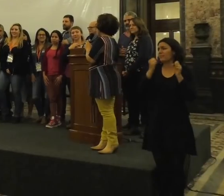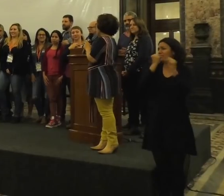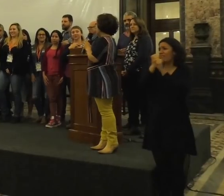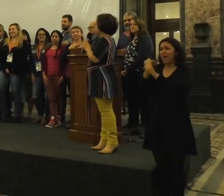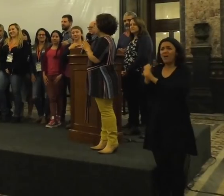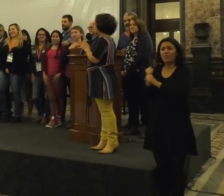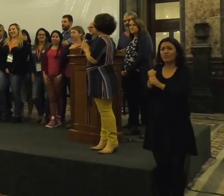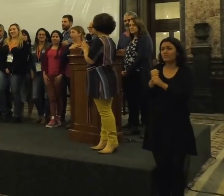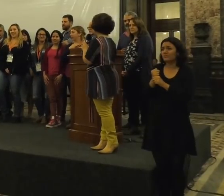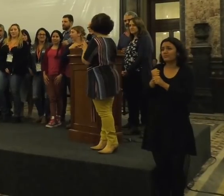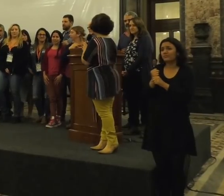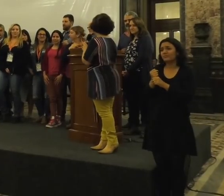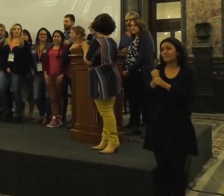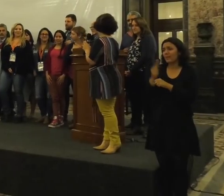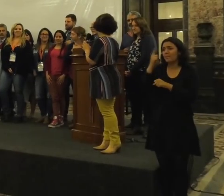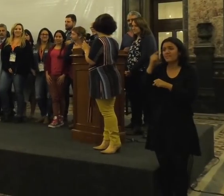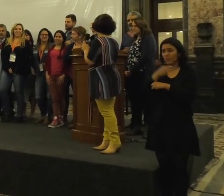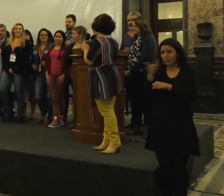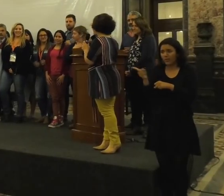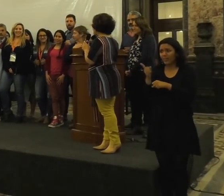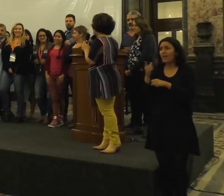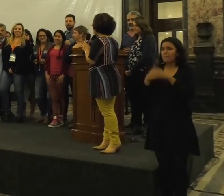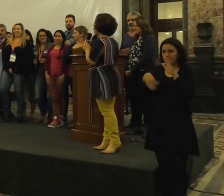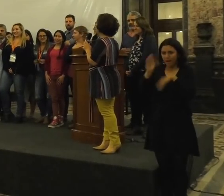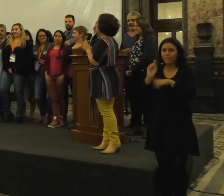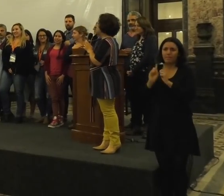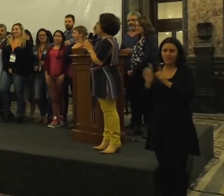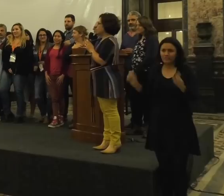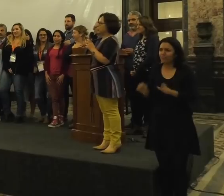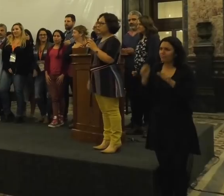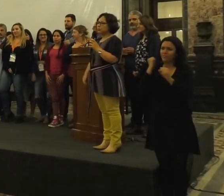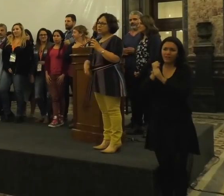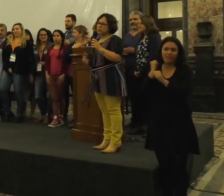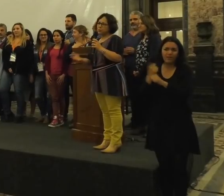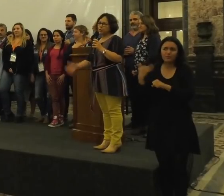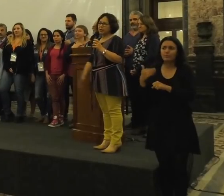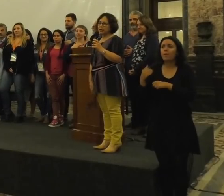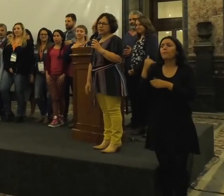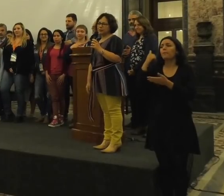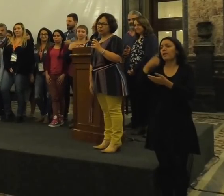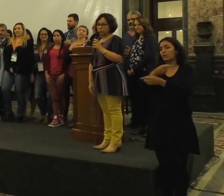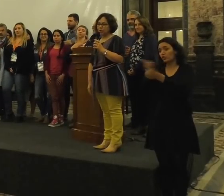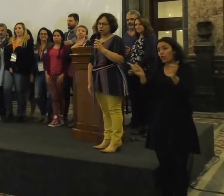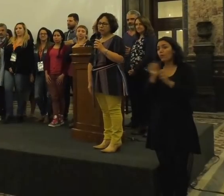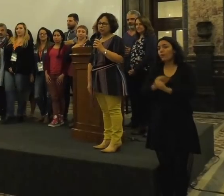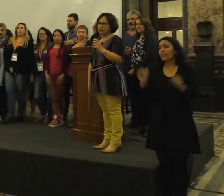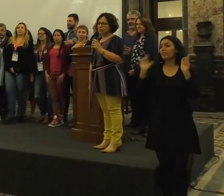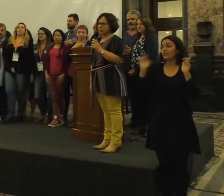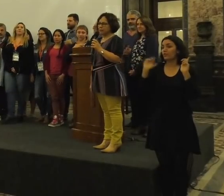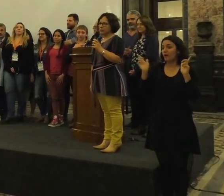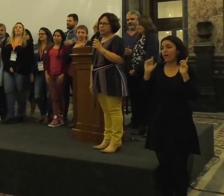inimaginables, que se puedan pensar para que todos ustedes pudieran disfrutar